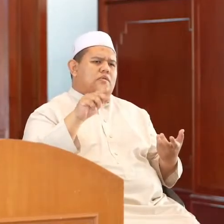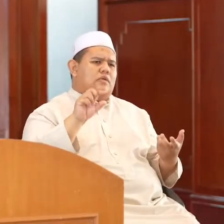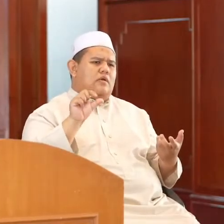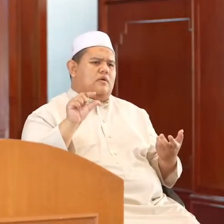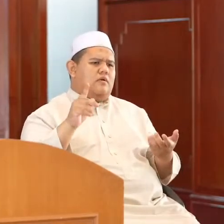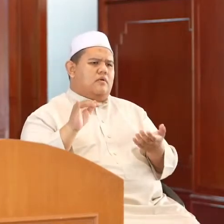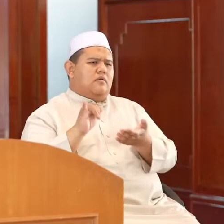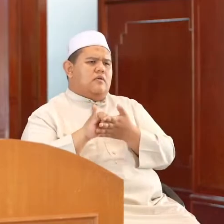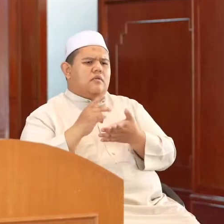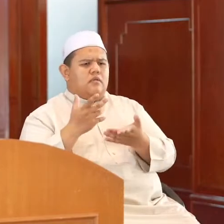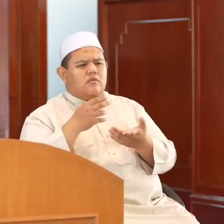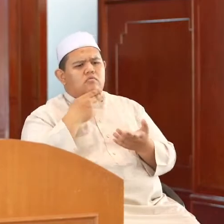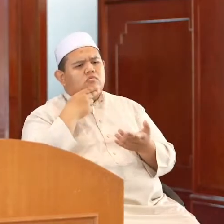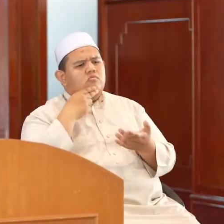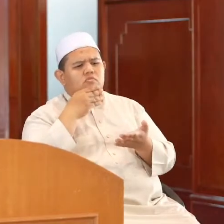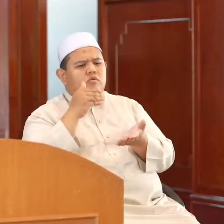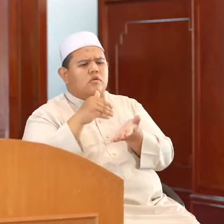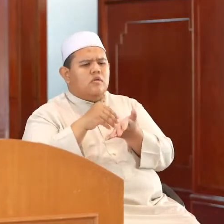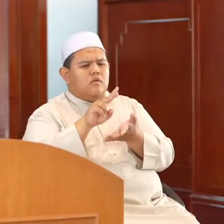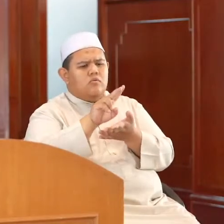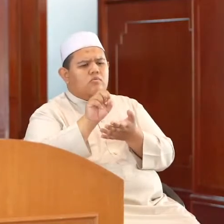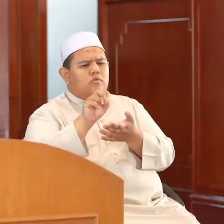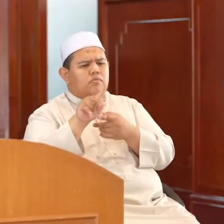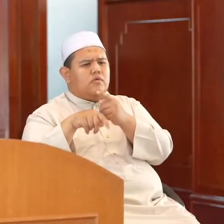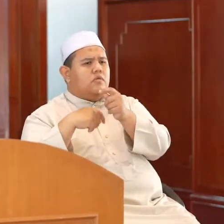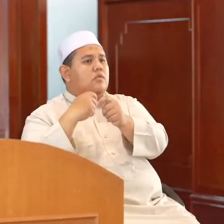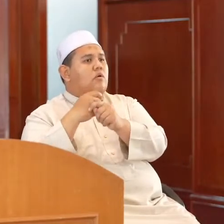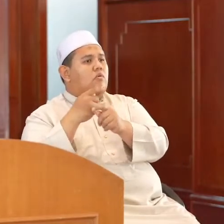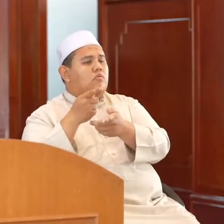Dia kena muda, umur 25 tahun.